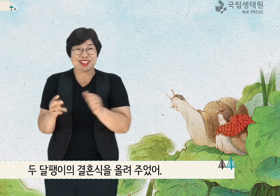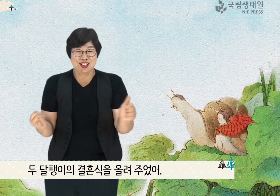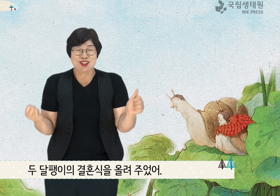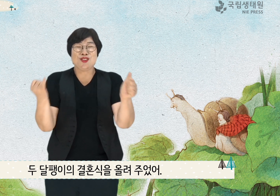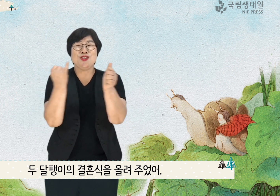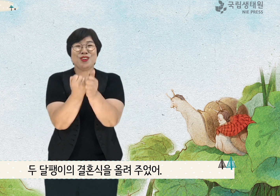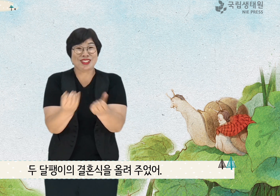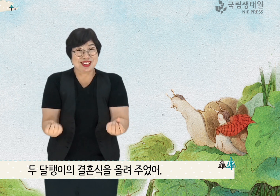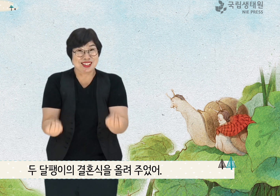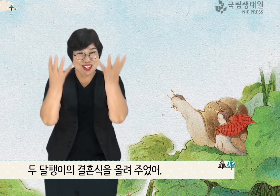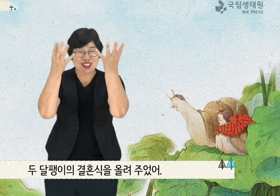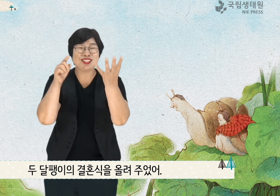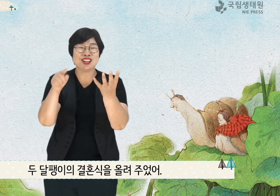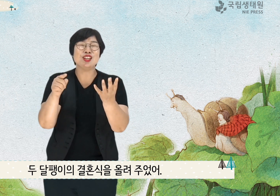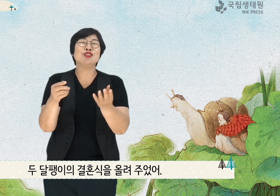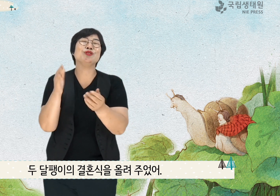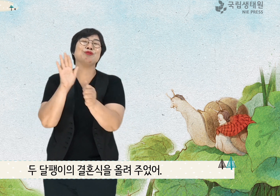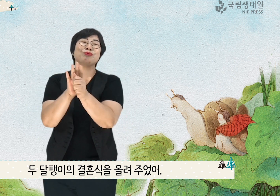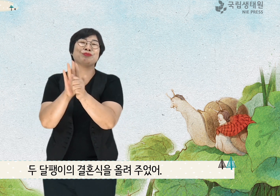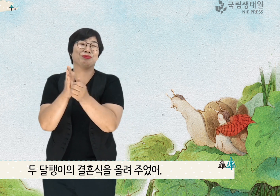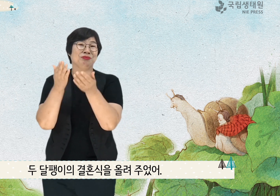결혼식을 올려주었어.